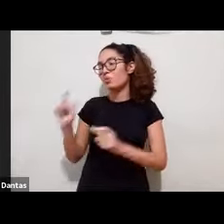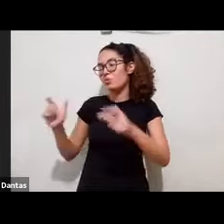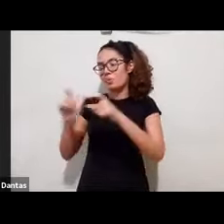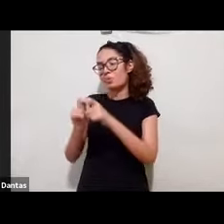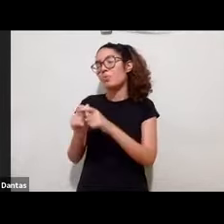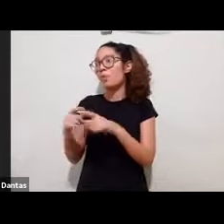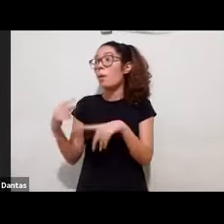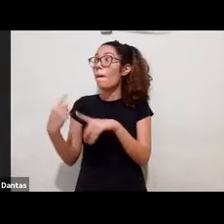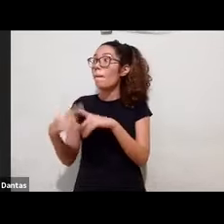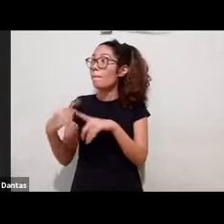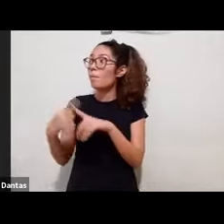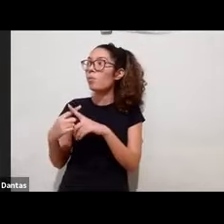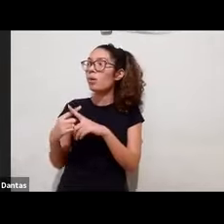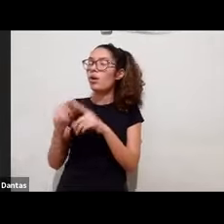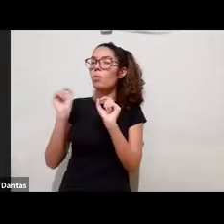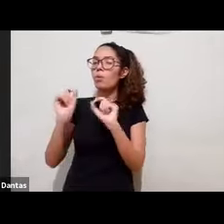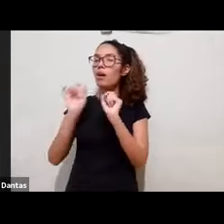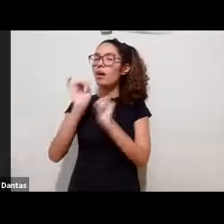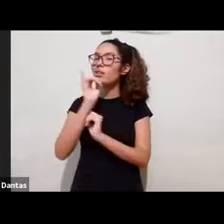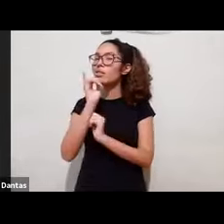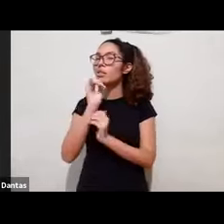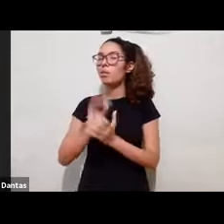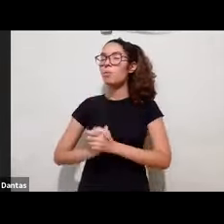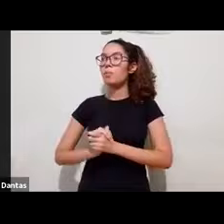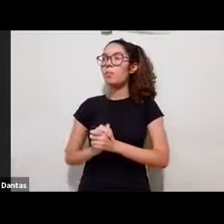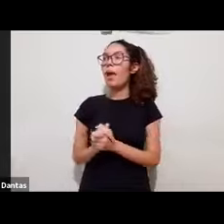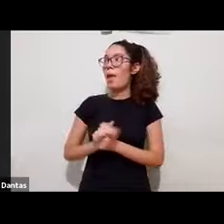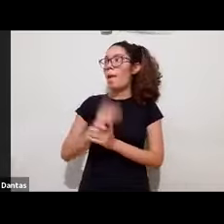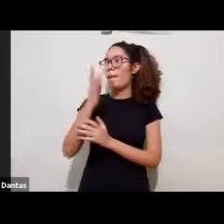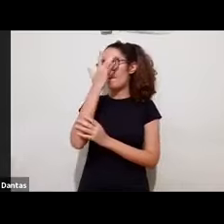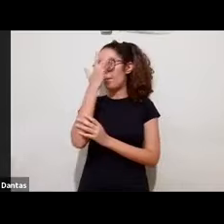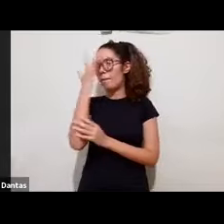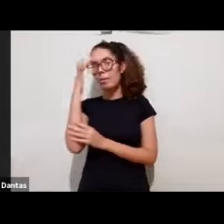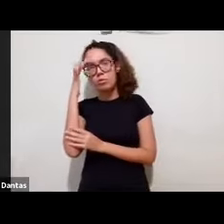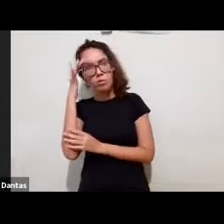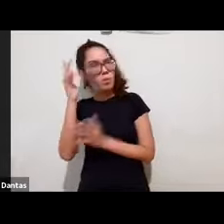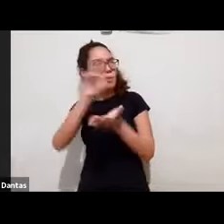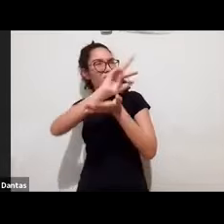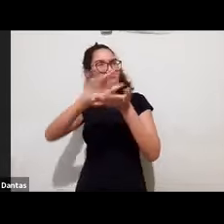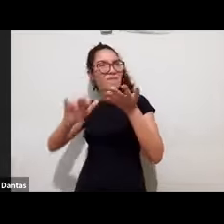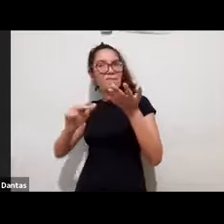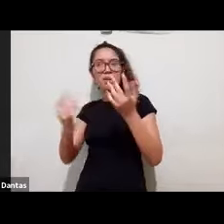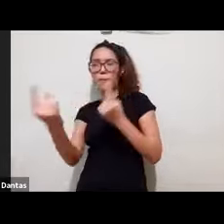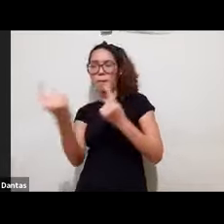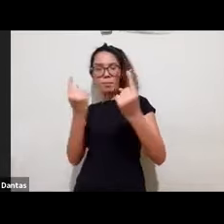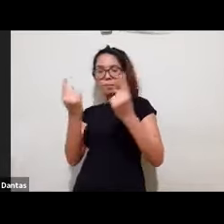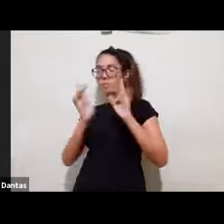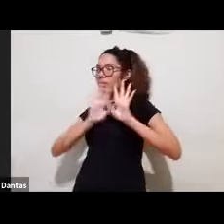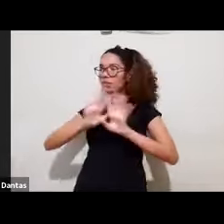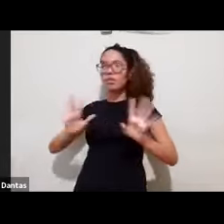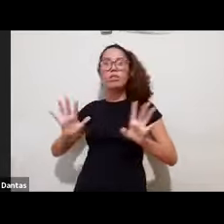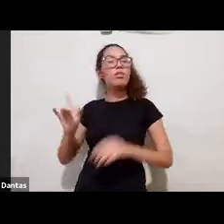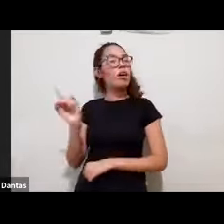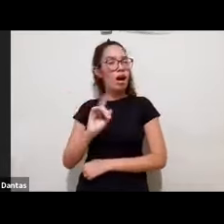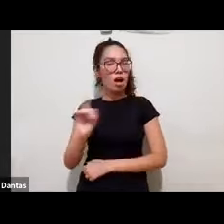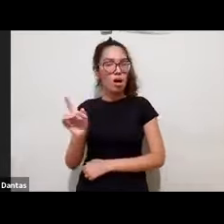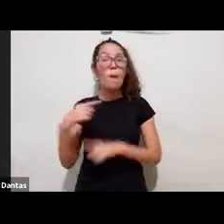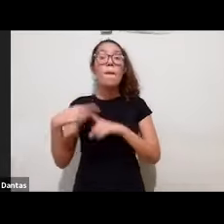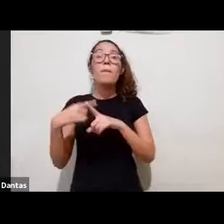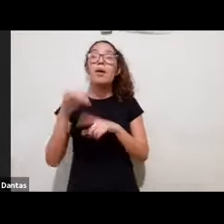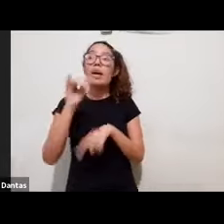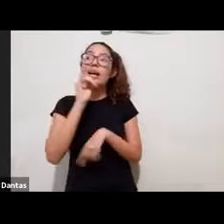não apareciam muitas crises no auge da pandemia. A gente está vendo que essas crises começam a aumentar